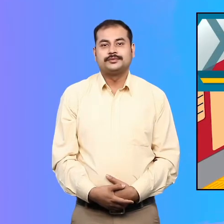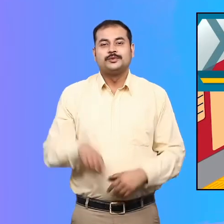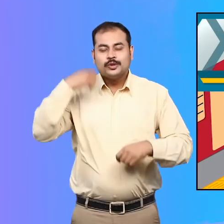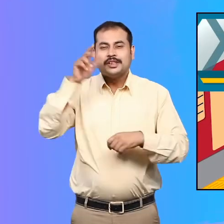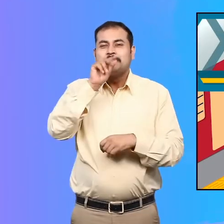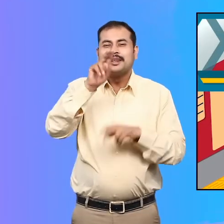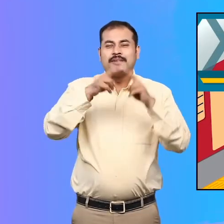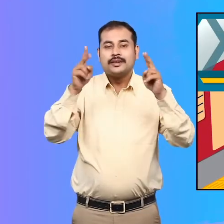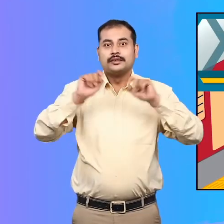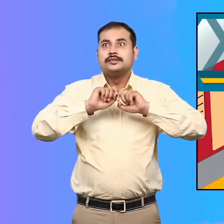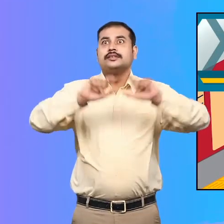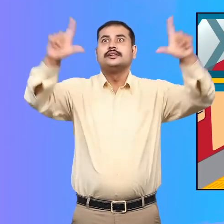कि डिजिटल डिस्पले